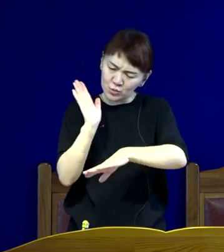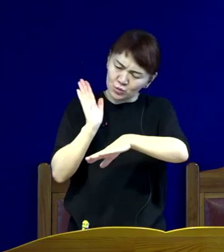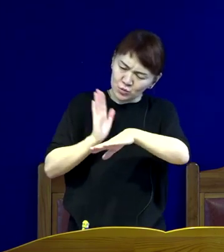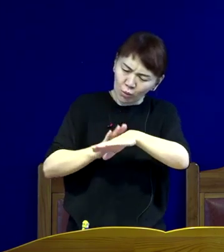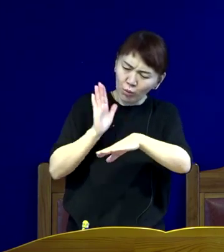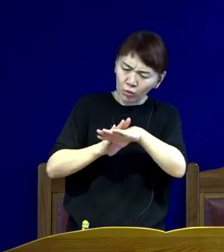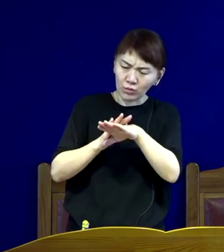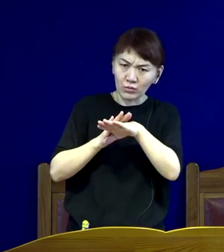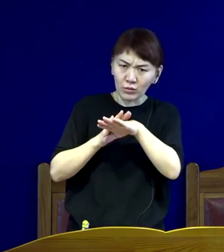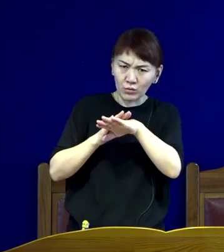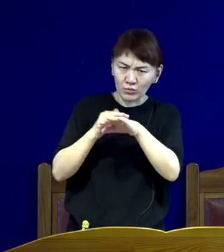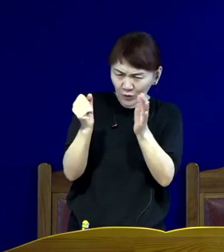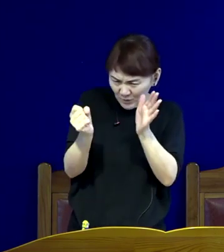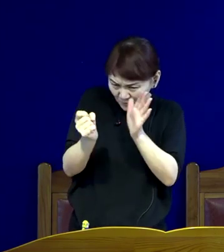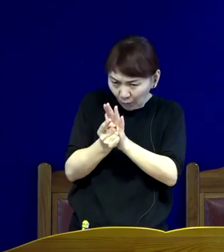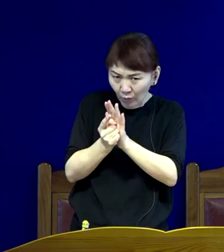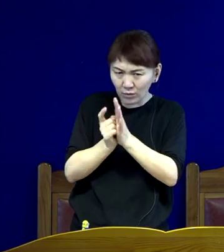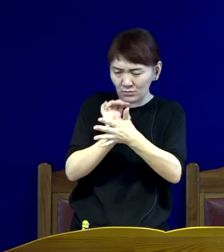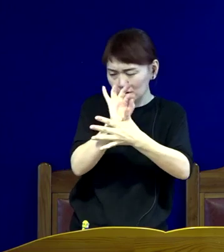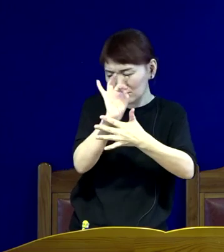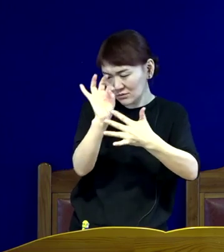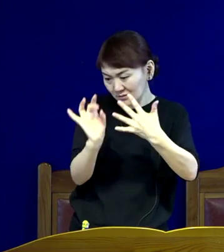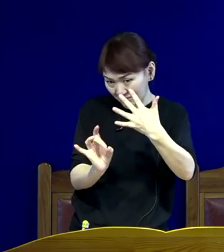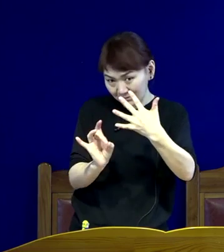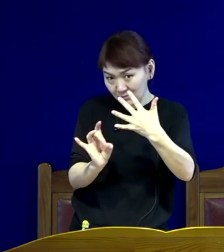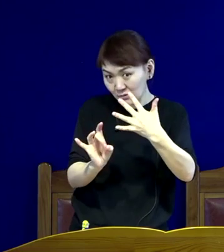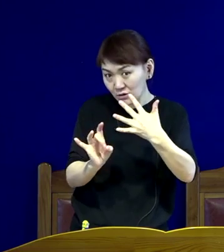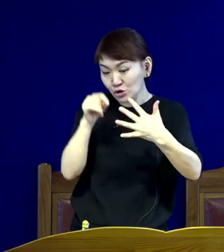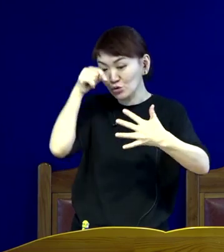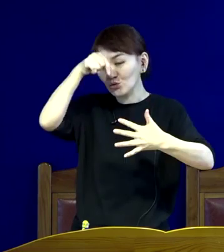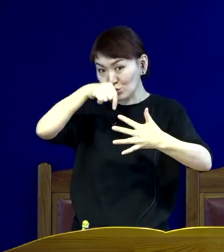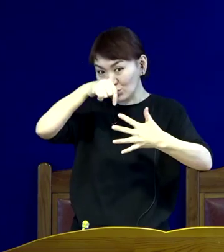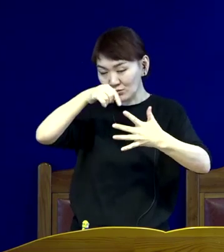좀 같이 나누려고 합니다.